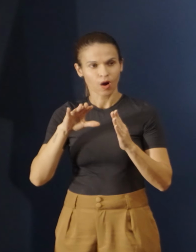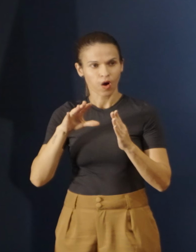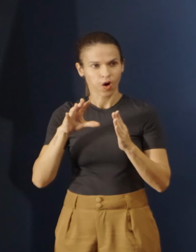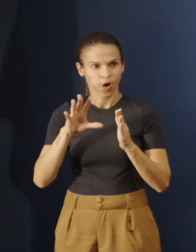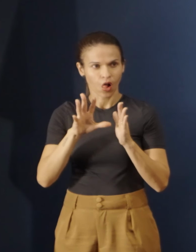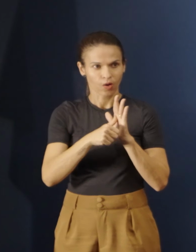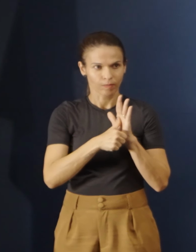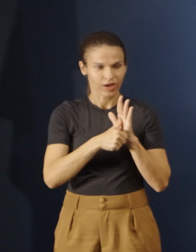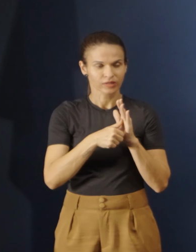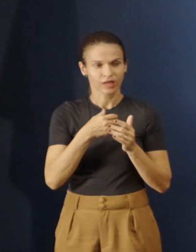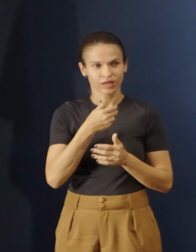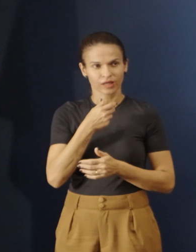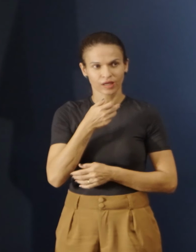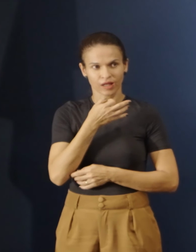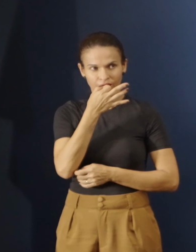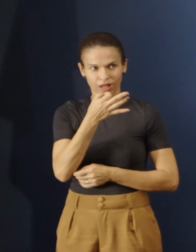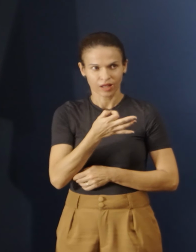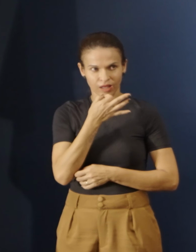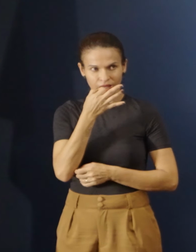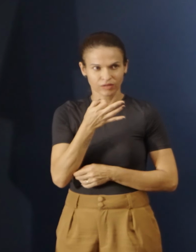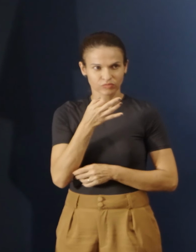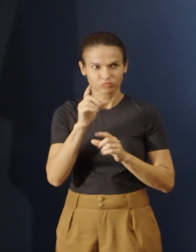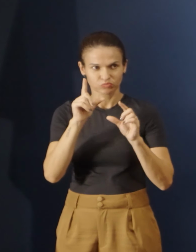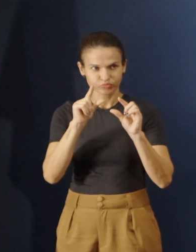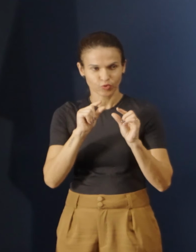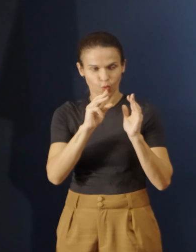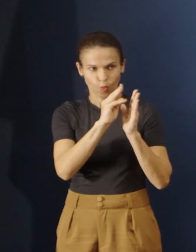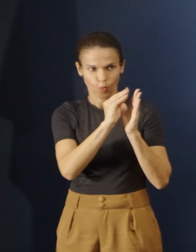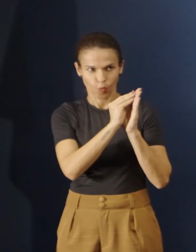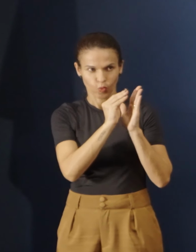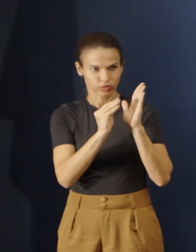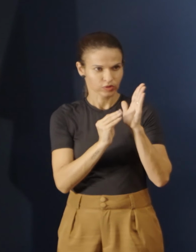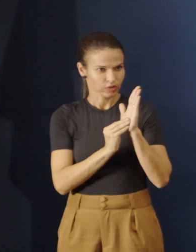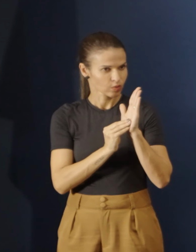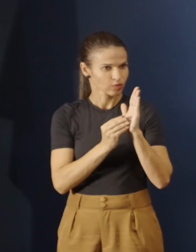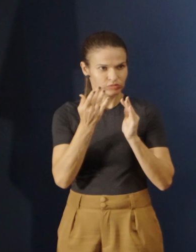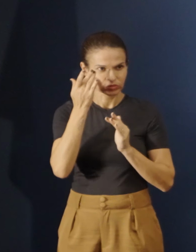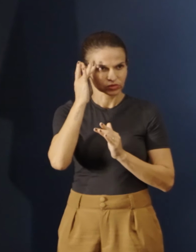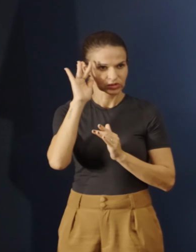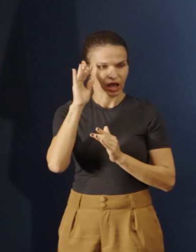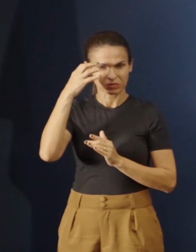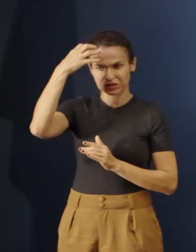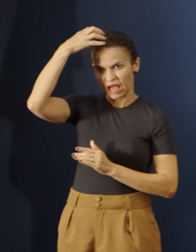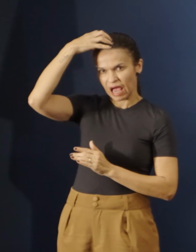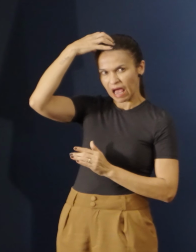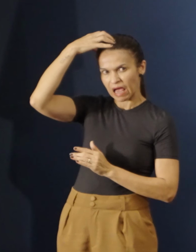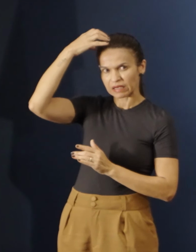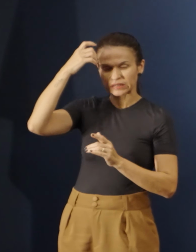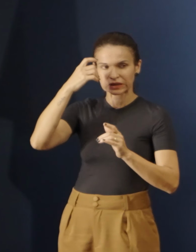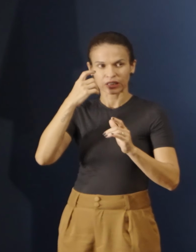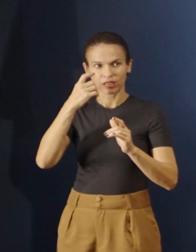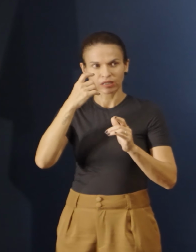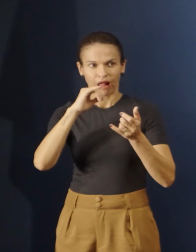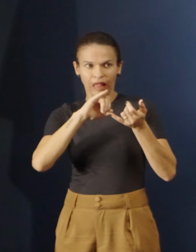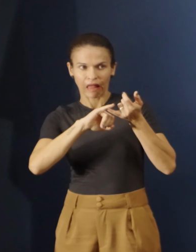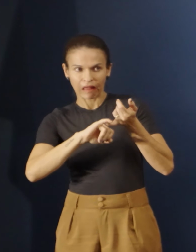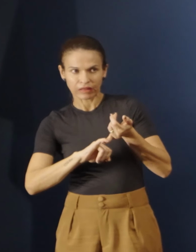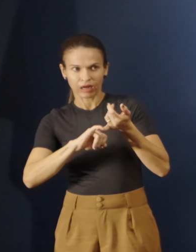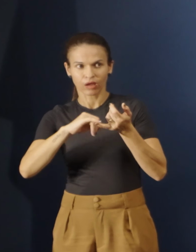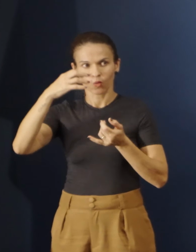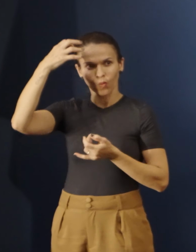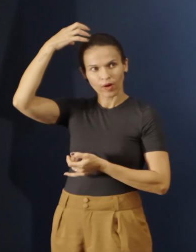ele comenta de que interessa ali menos o conteúdo, que a gente não sabe qual que é, se a rainha traiu ou não traiu o rei,